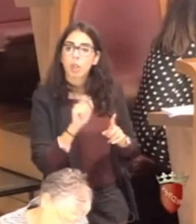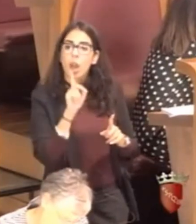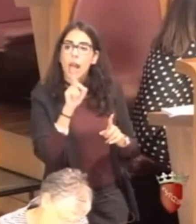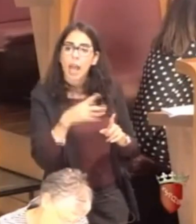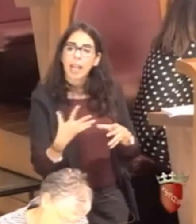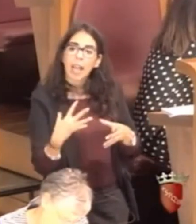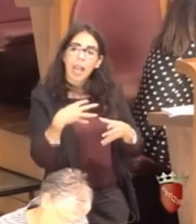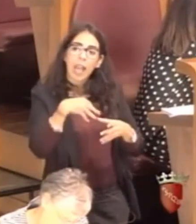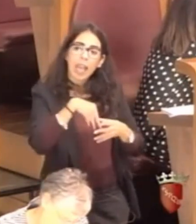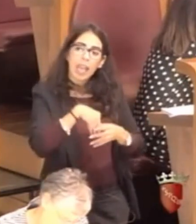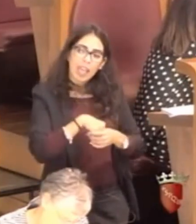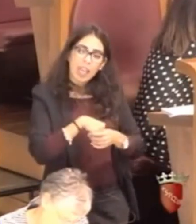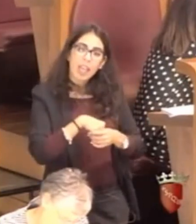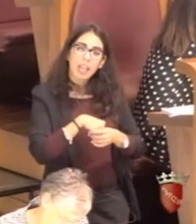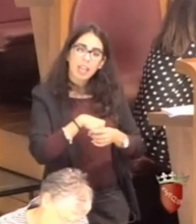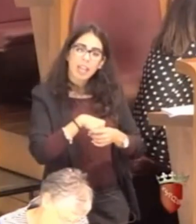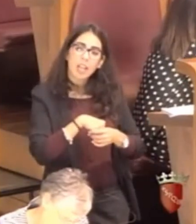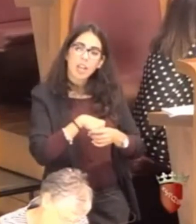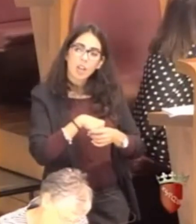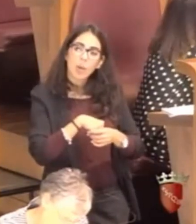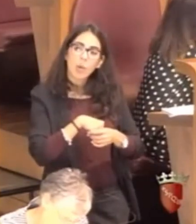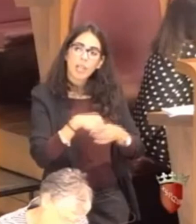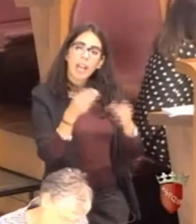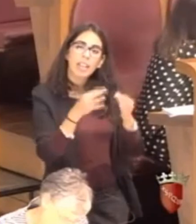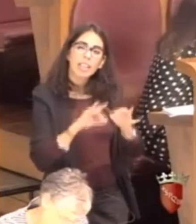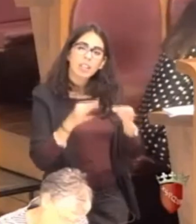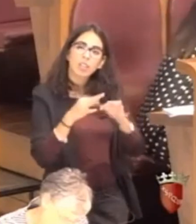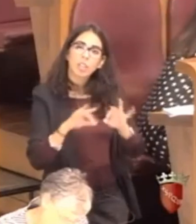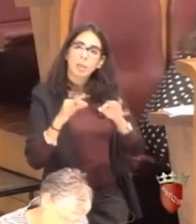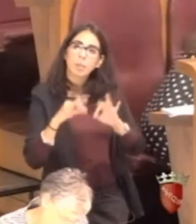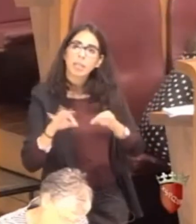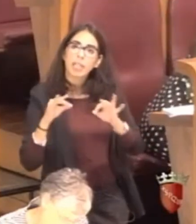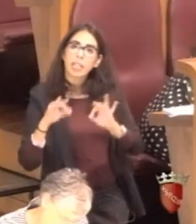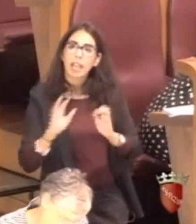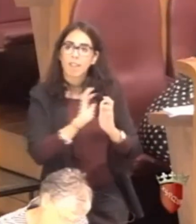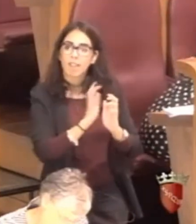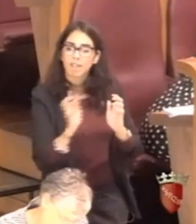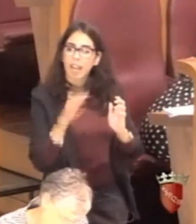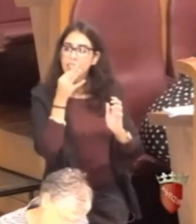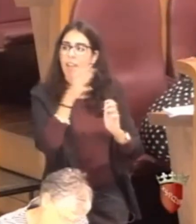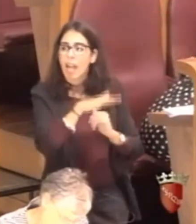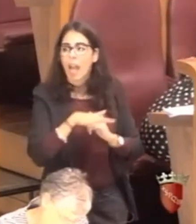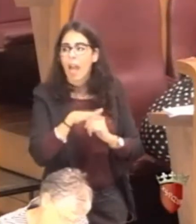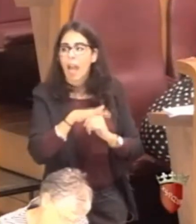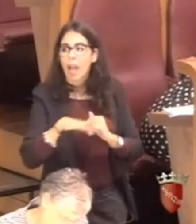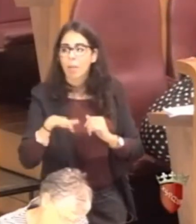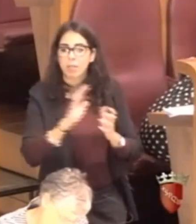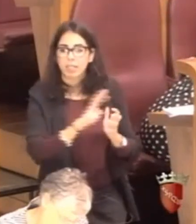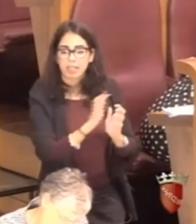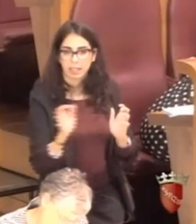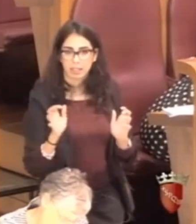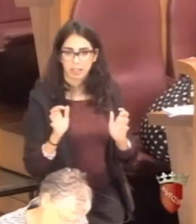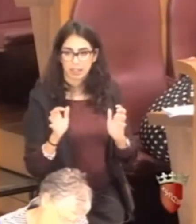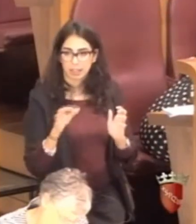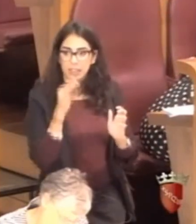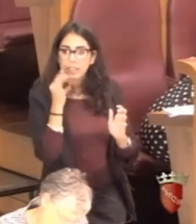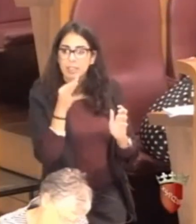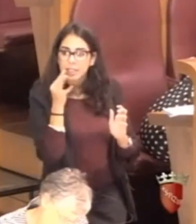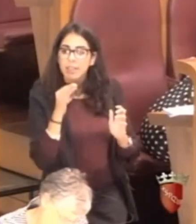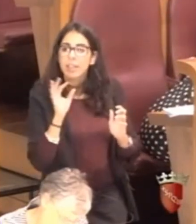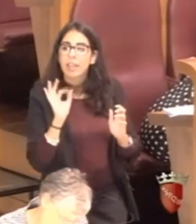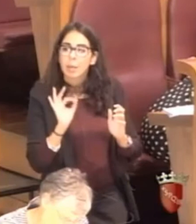l'interdisciplinarietà di quello che si intende con la parola cultura, quindi nei diversi ambiti, quindi si va a raccogliere quella che è la